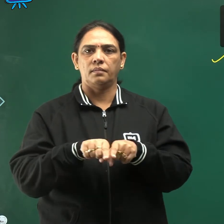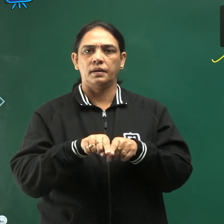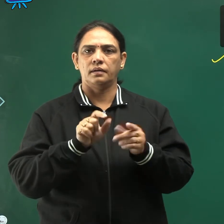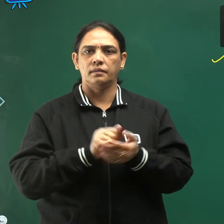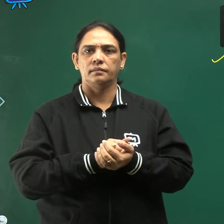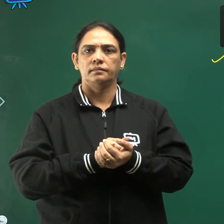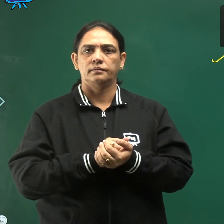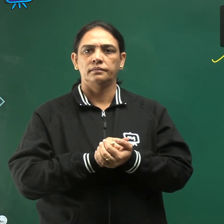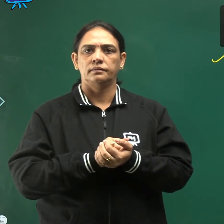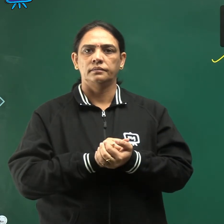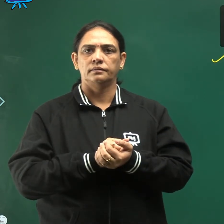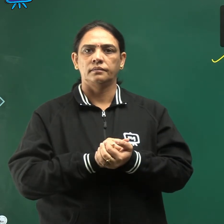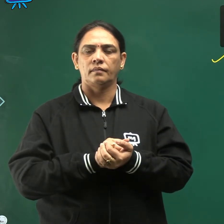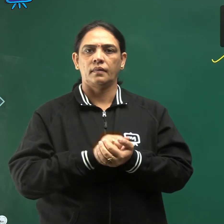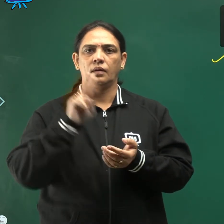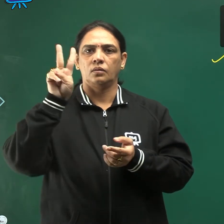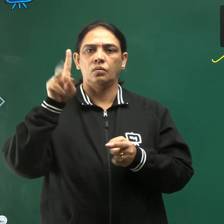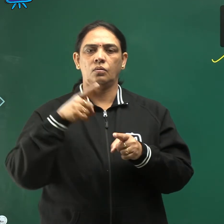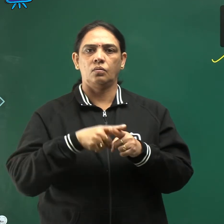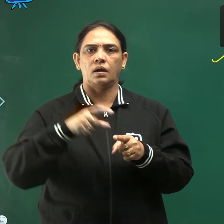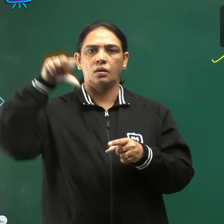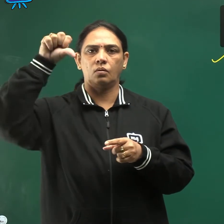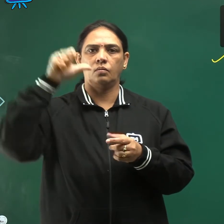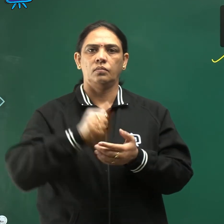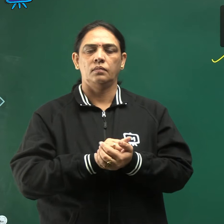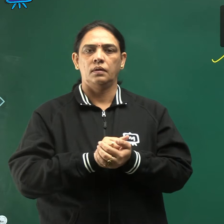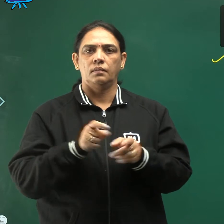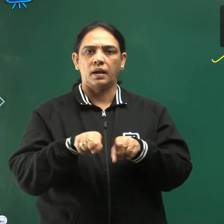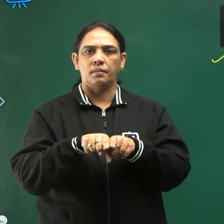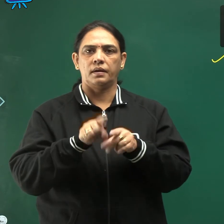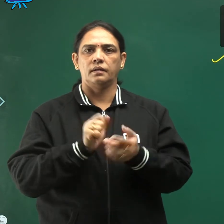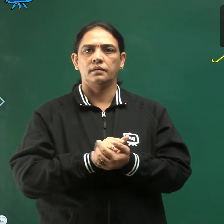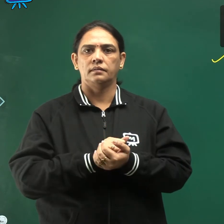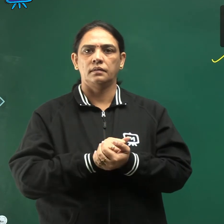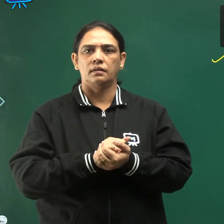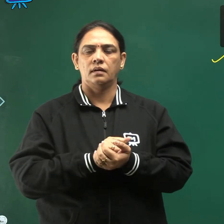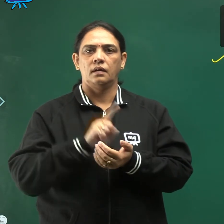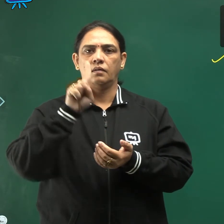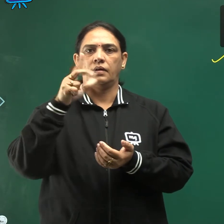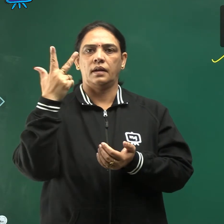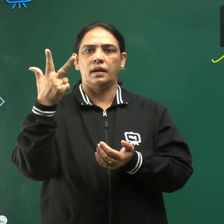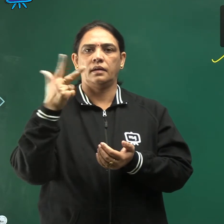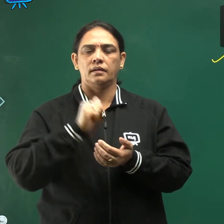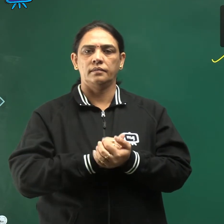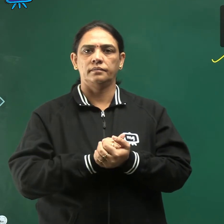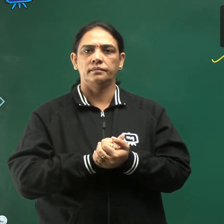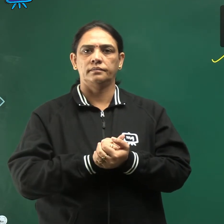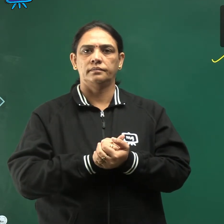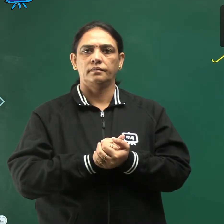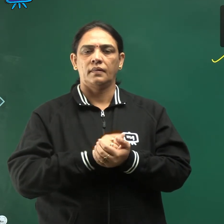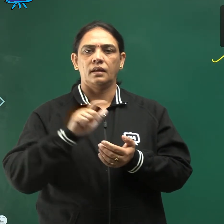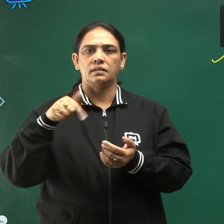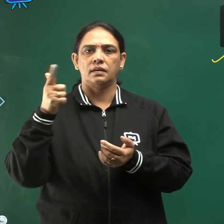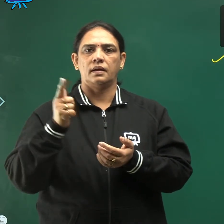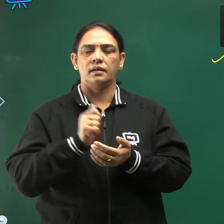2 गुणा 9 बराबर 18, अतः